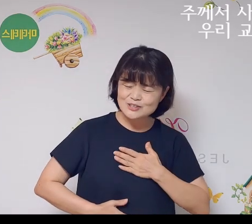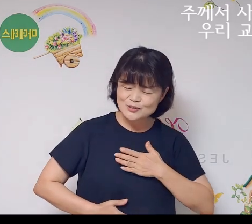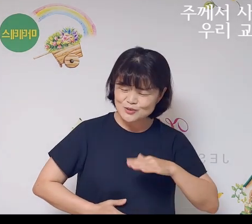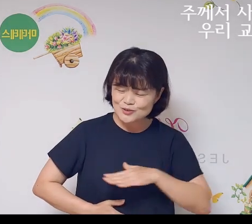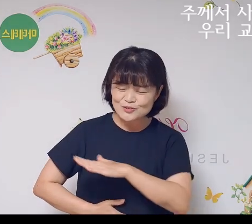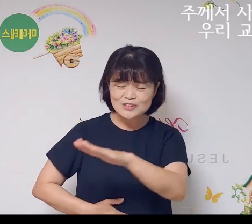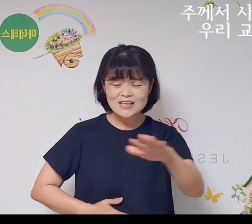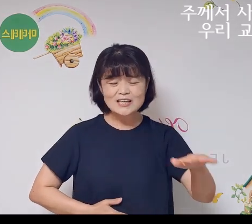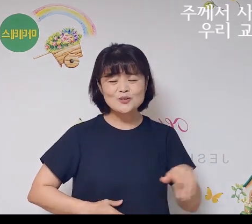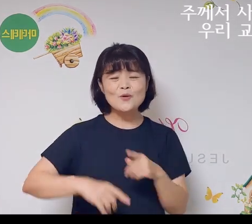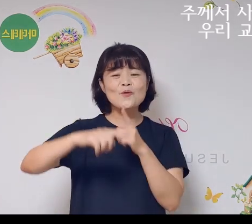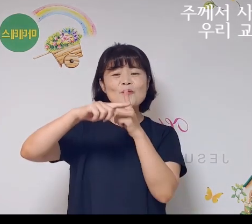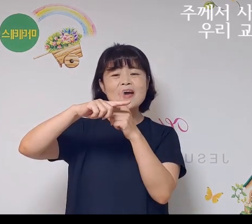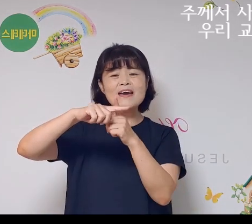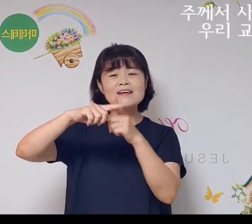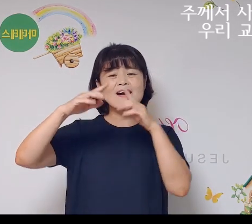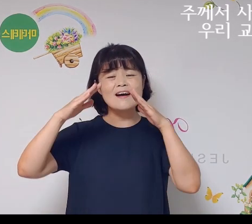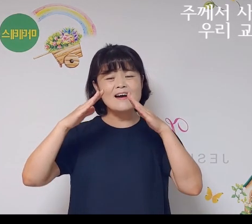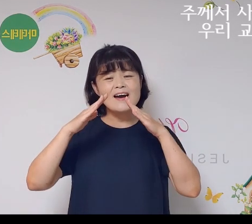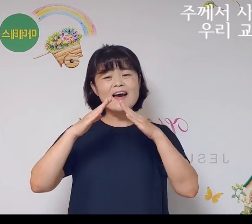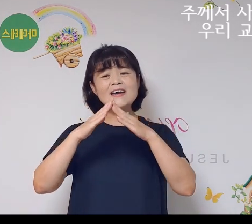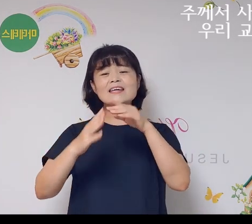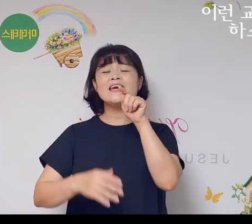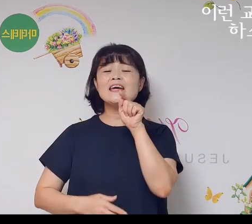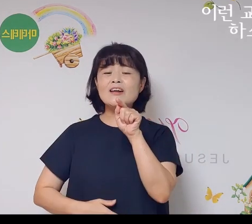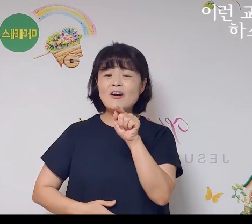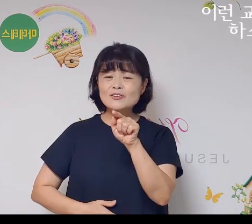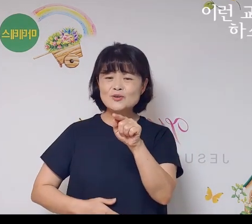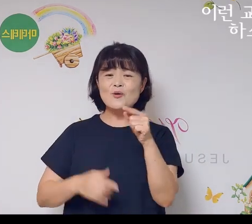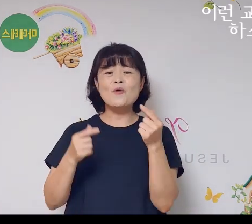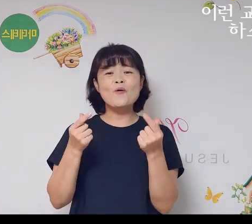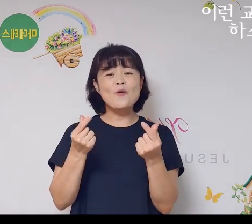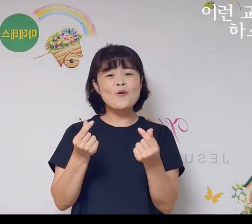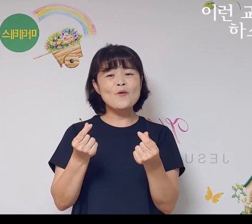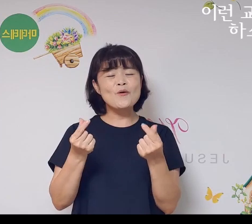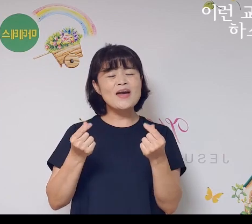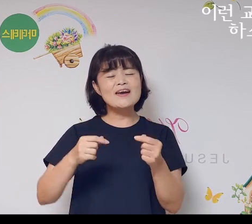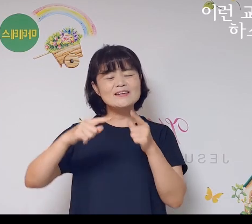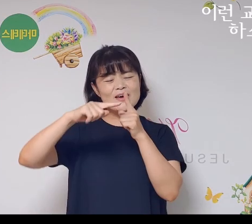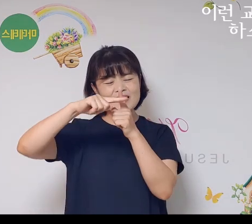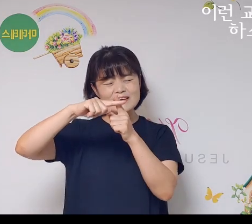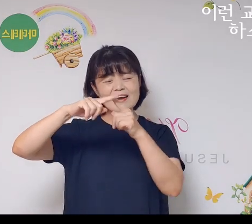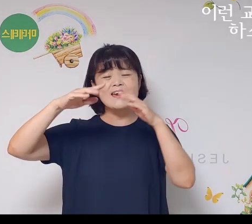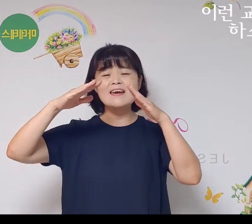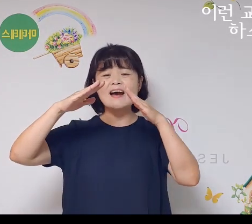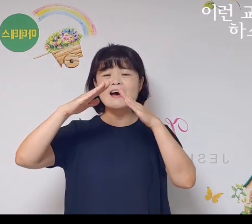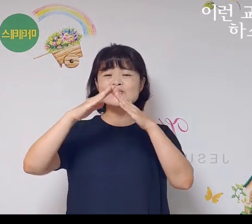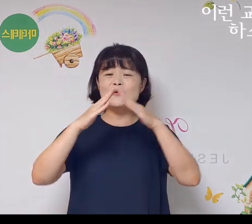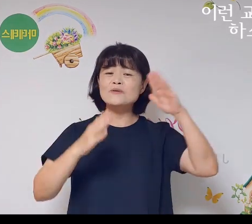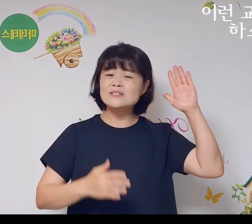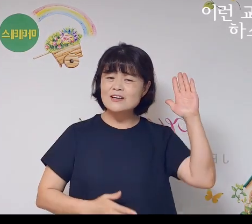사랑하는 우리 교회가 이런 교회 되게